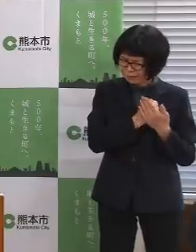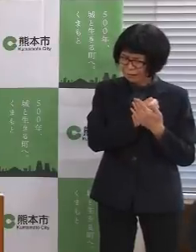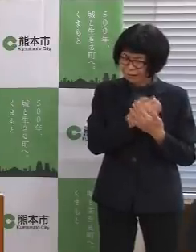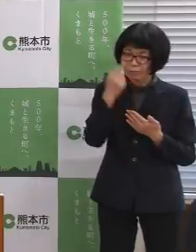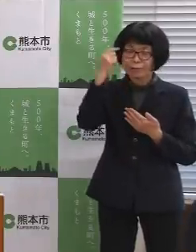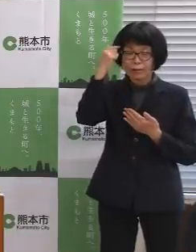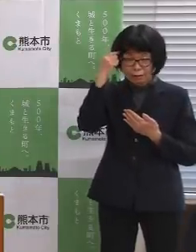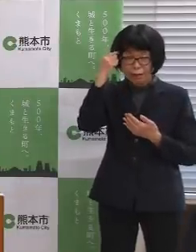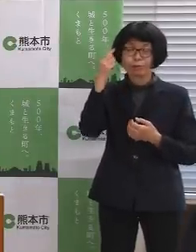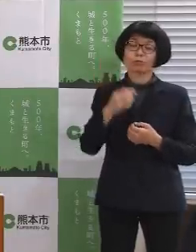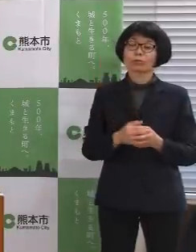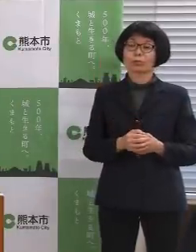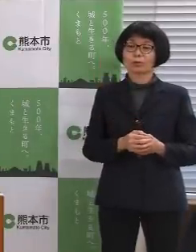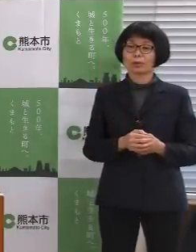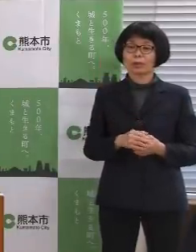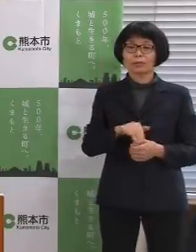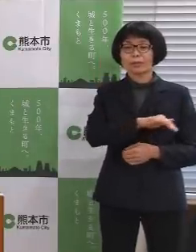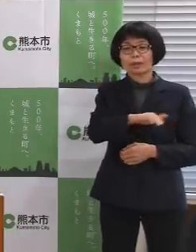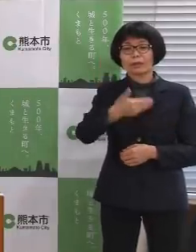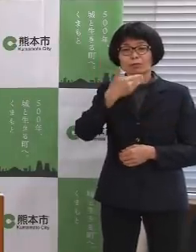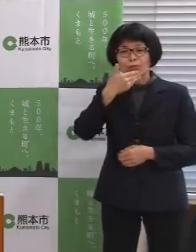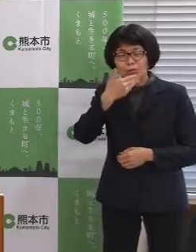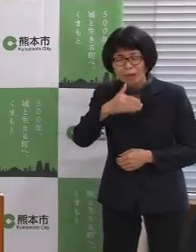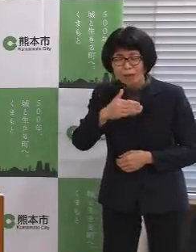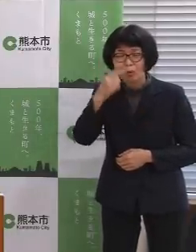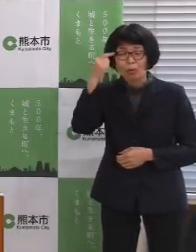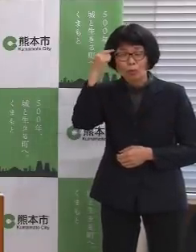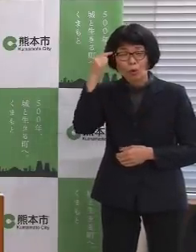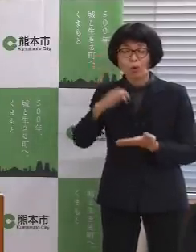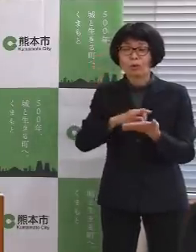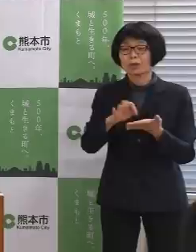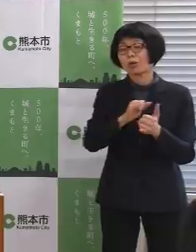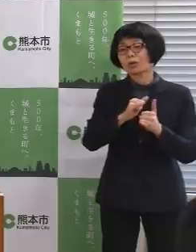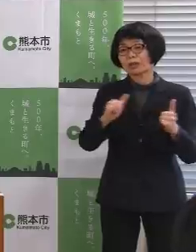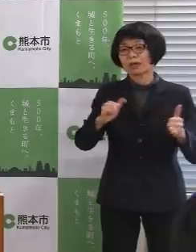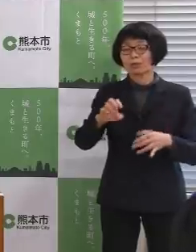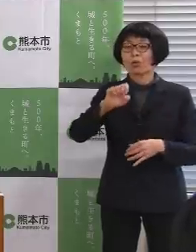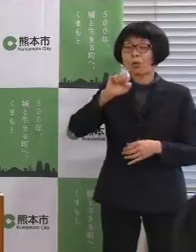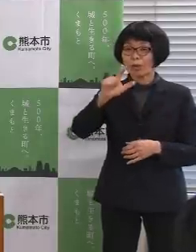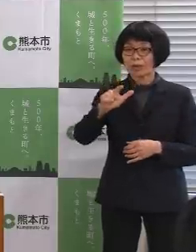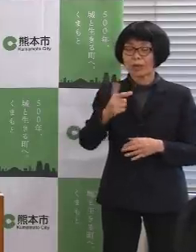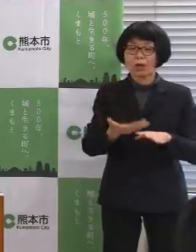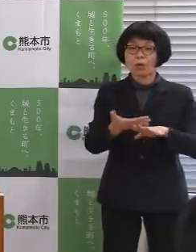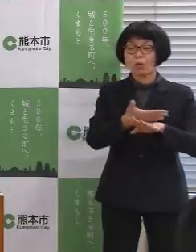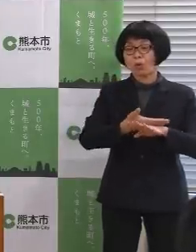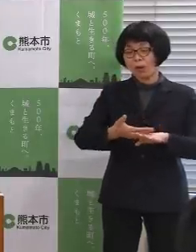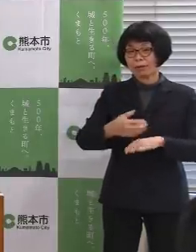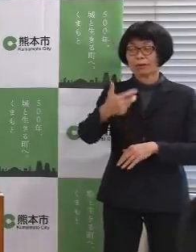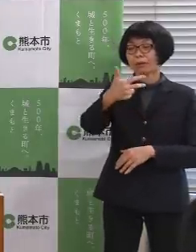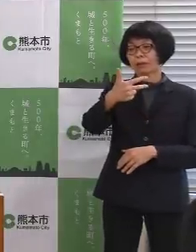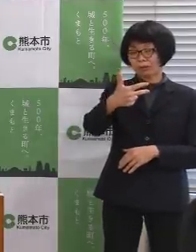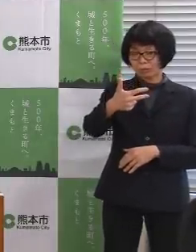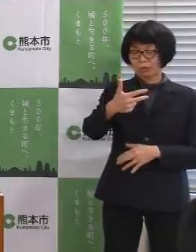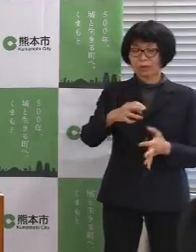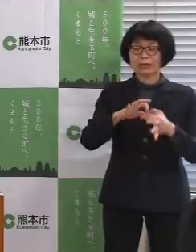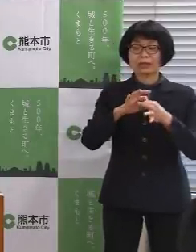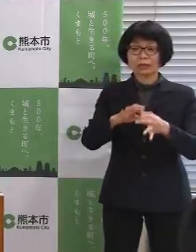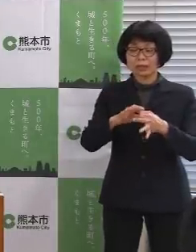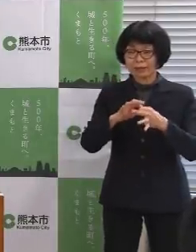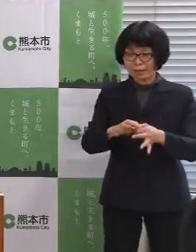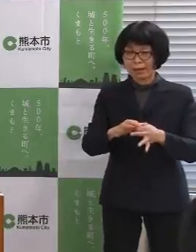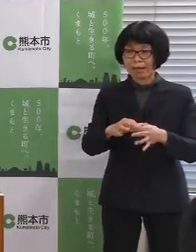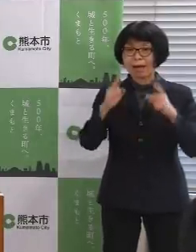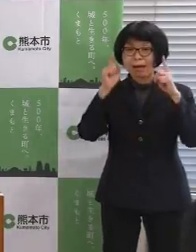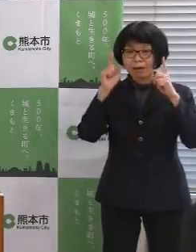ので、まあ、ご不便をおかけしますけれども、まあ、利用者の多いですね7公園においてですね、遊具の利用休止を